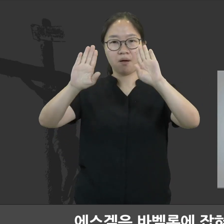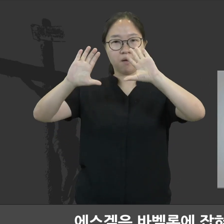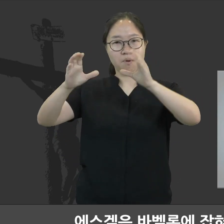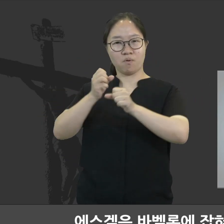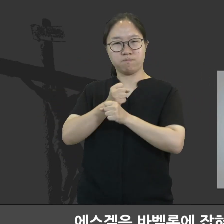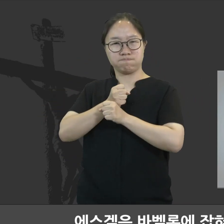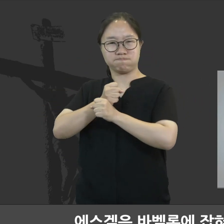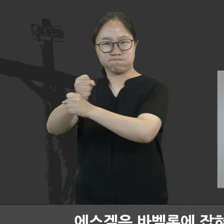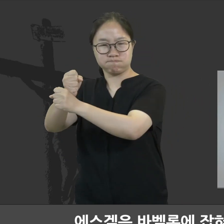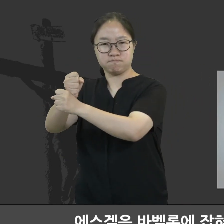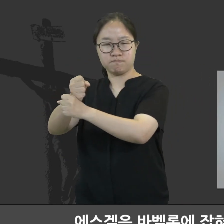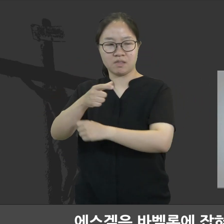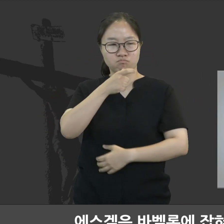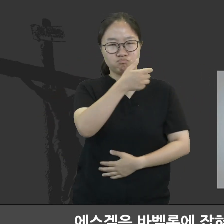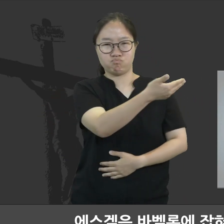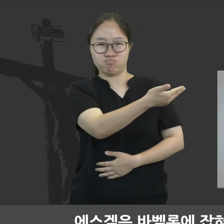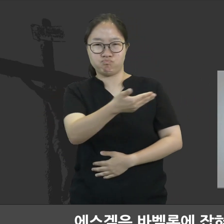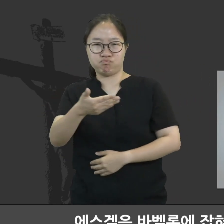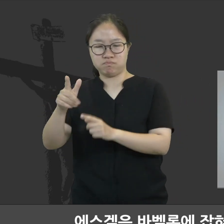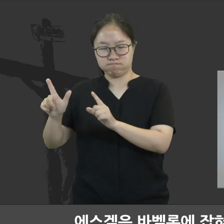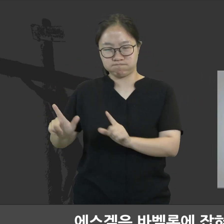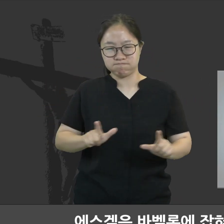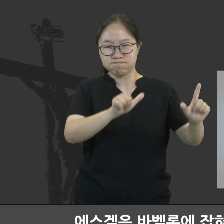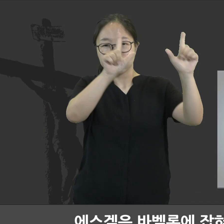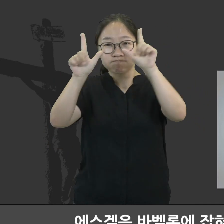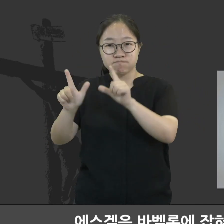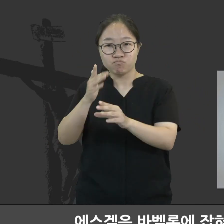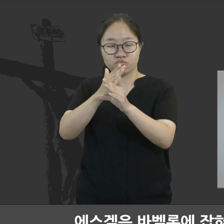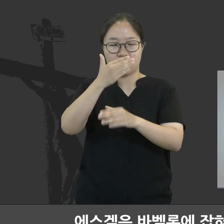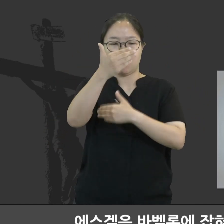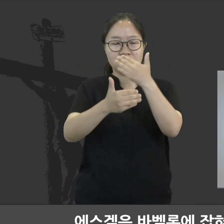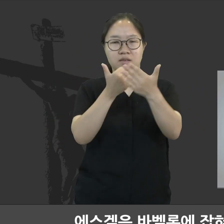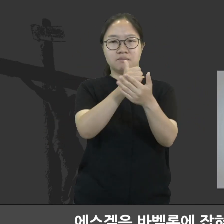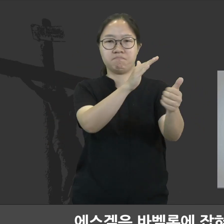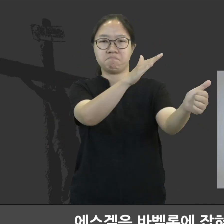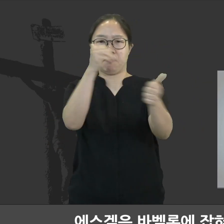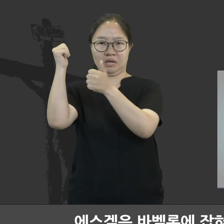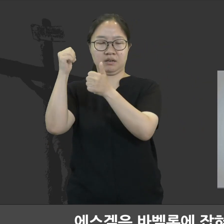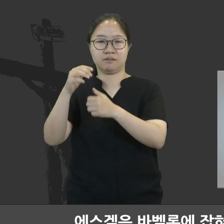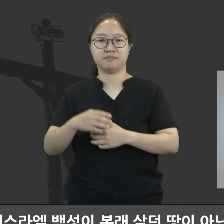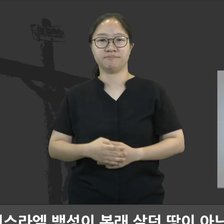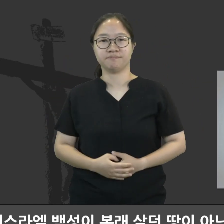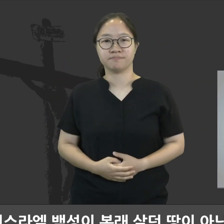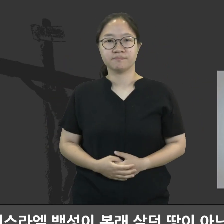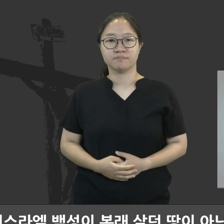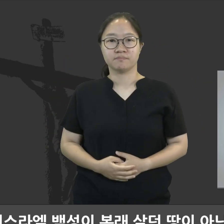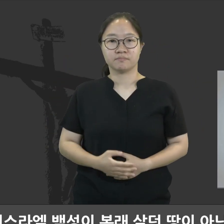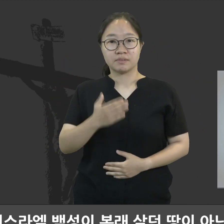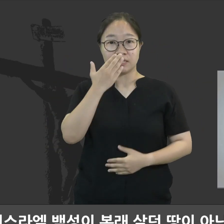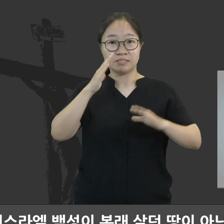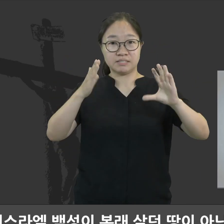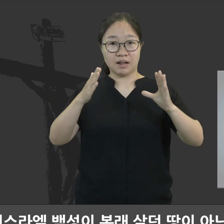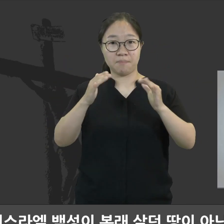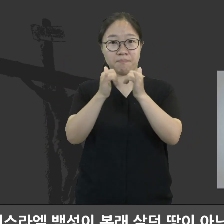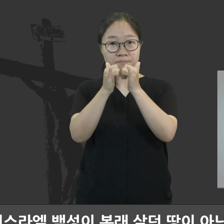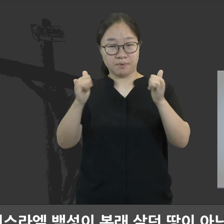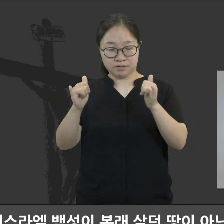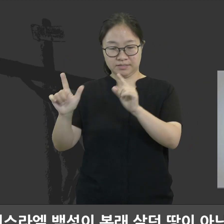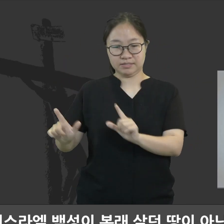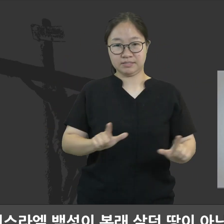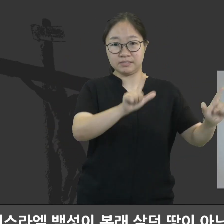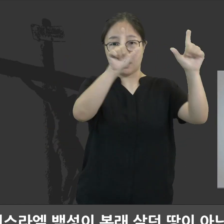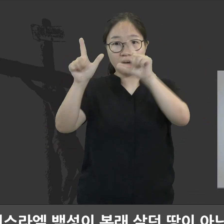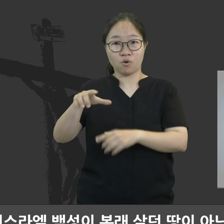잡혀간 백성들과 함께 그발 강가에 지내던 중 하나님의 부르심을 받습니다. 이스라엘 백성이